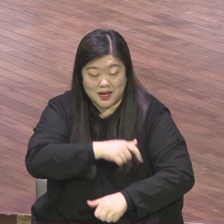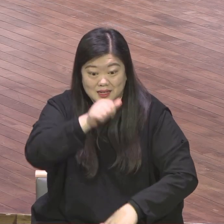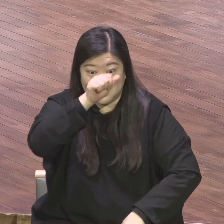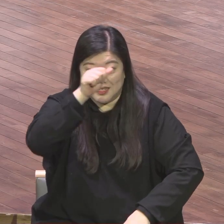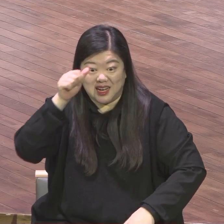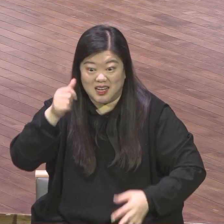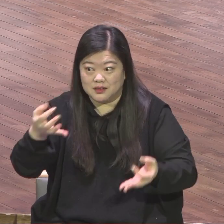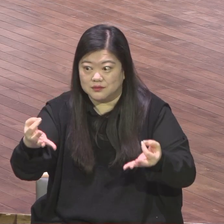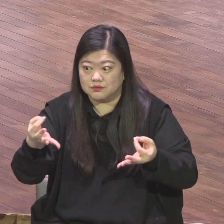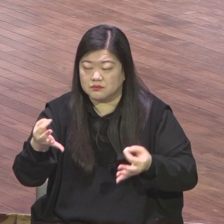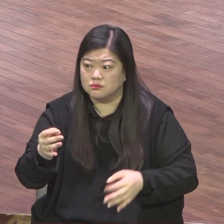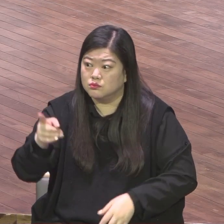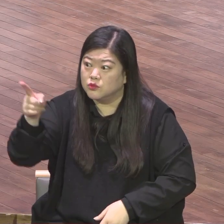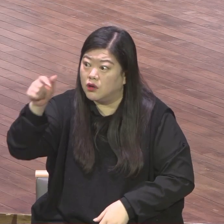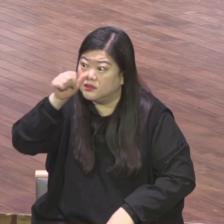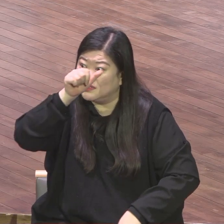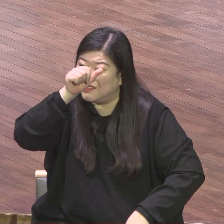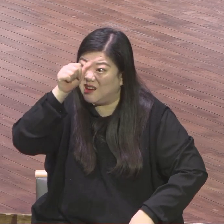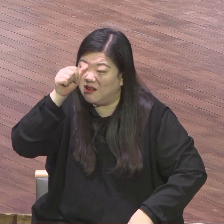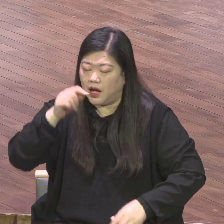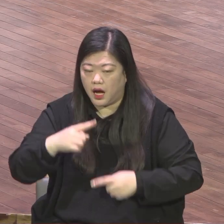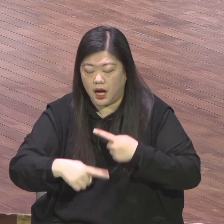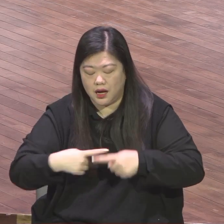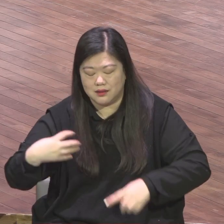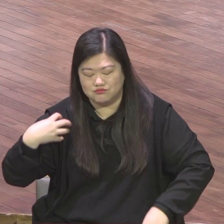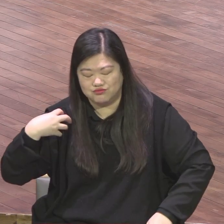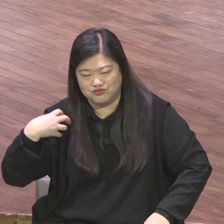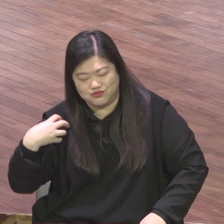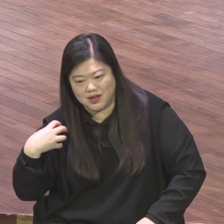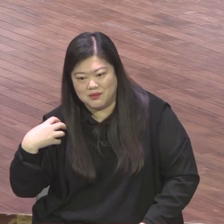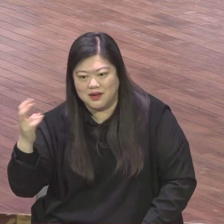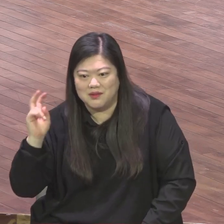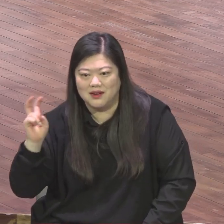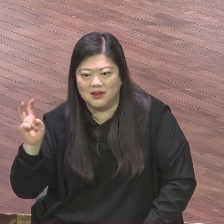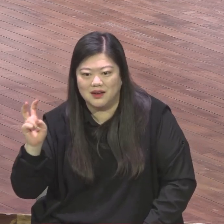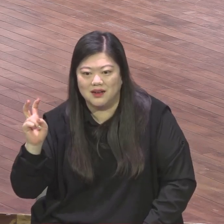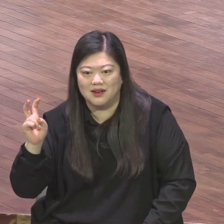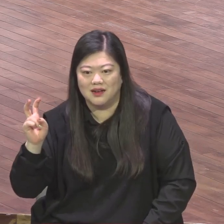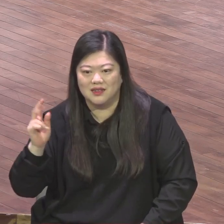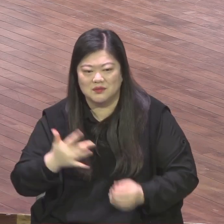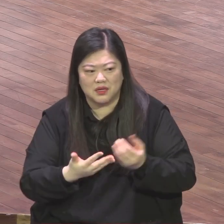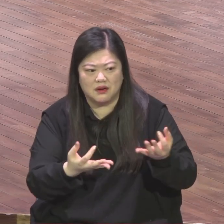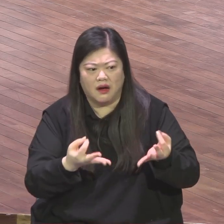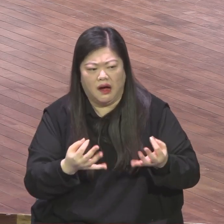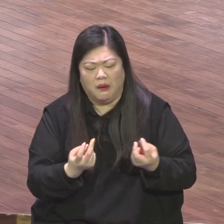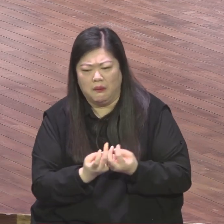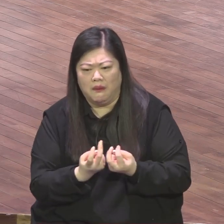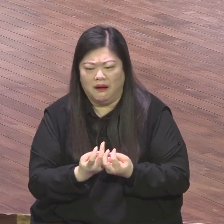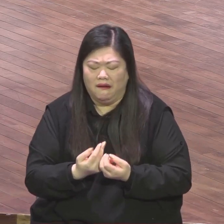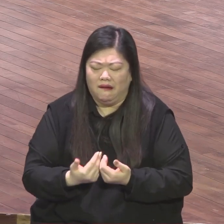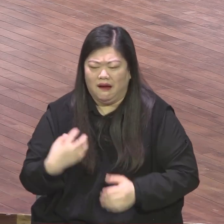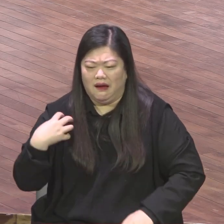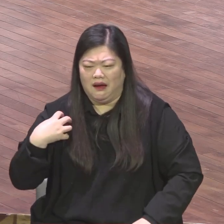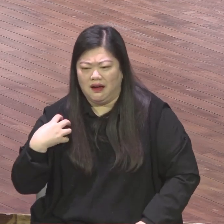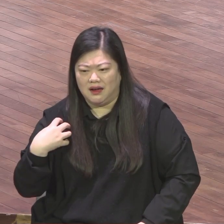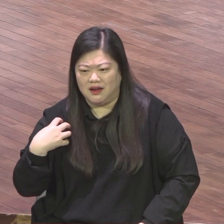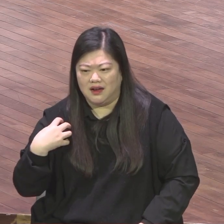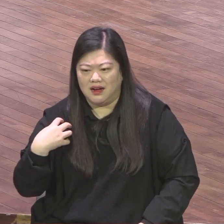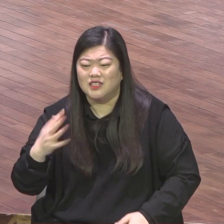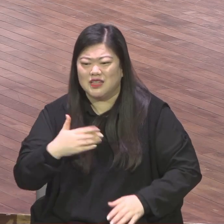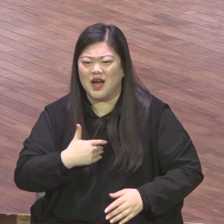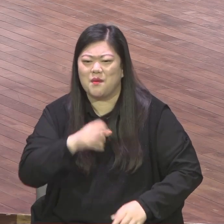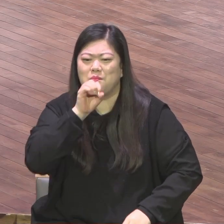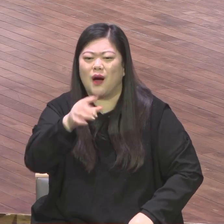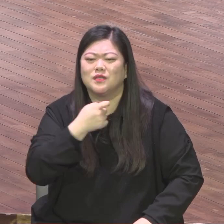거예요. 이 세상과 떠난 거예요. 그러니까 얼마나 어색하고 힘들고 부담되겠어요. 그래서 우리는 표현을 거룩한